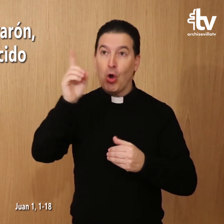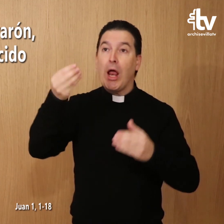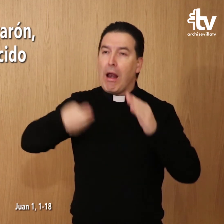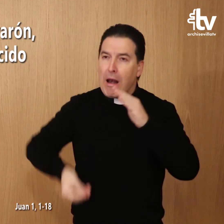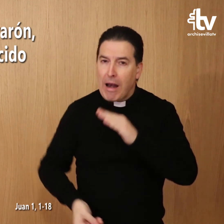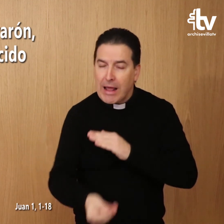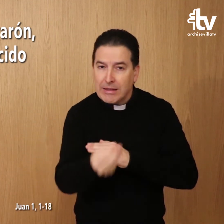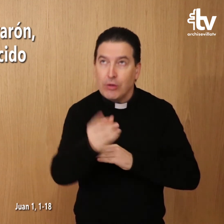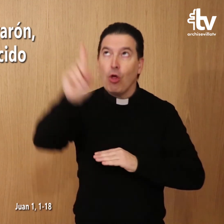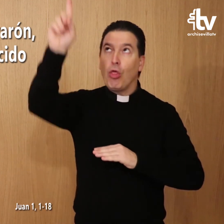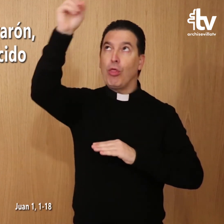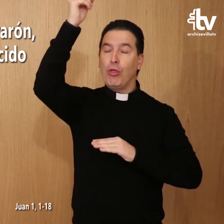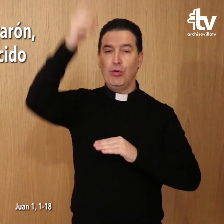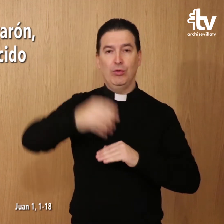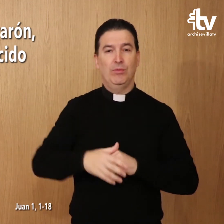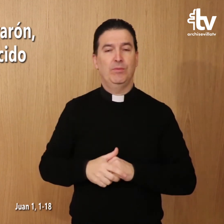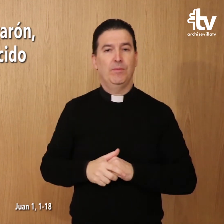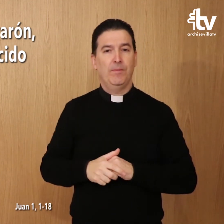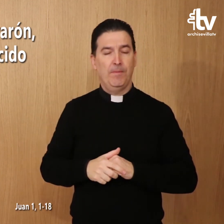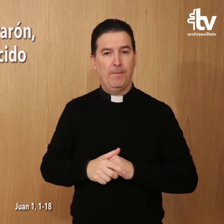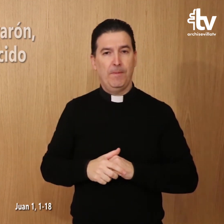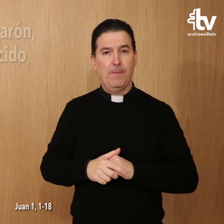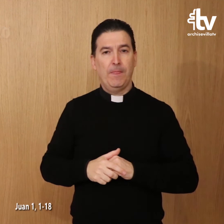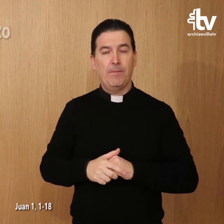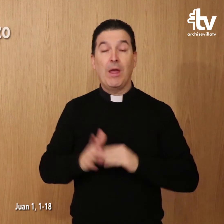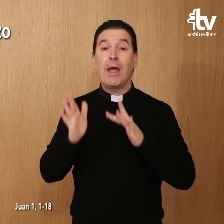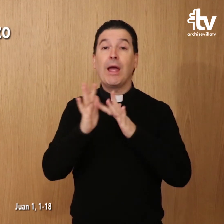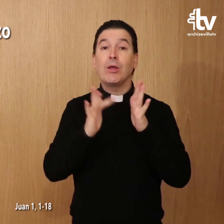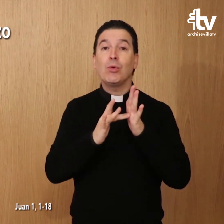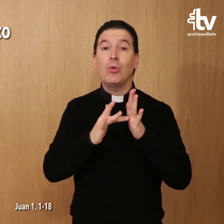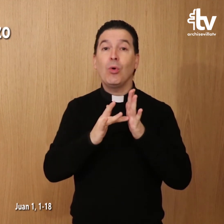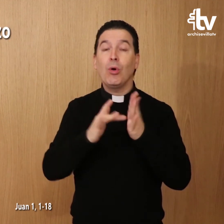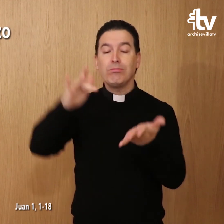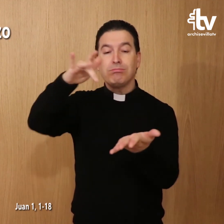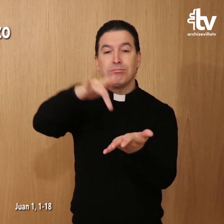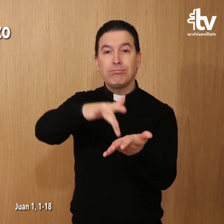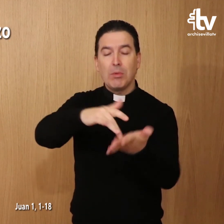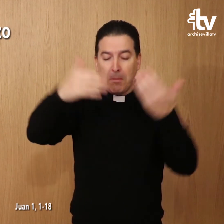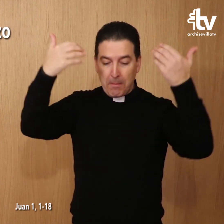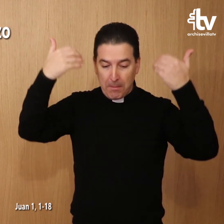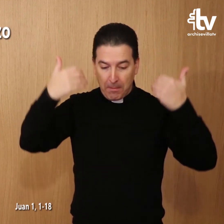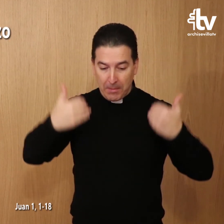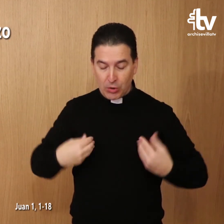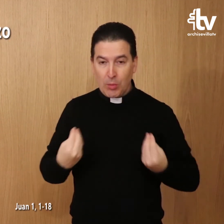sino que han nacido de Dios. Y el Verbo se hizo carne,